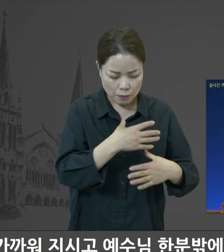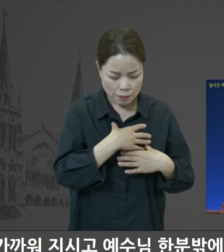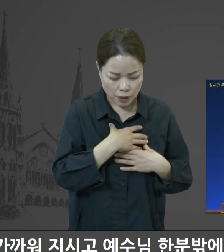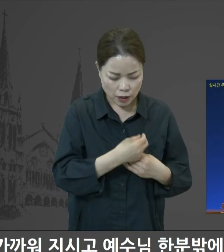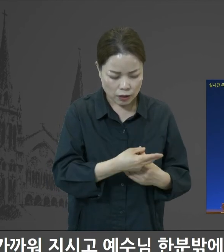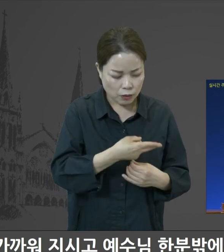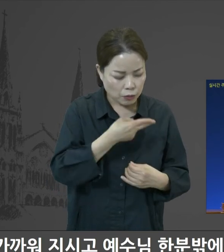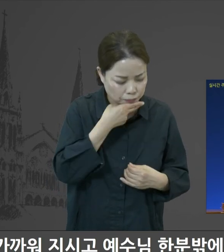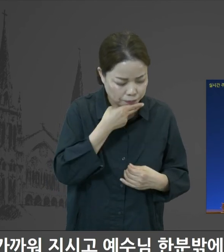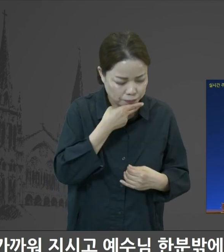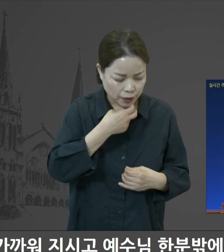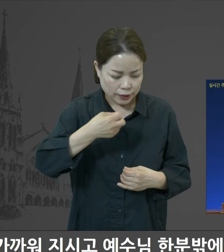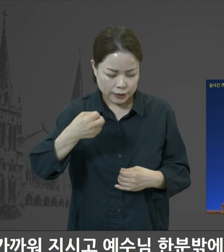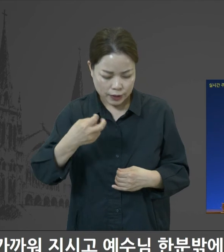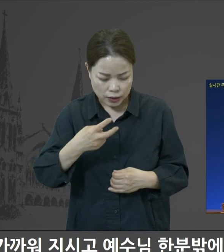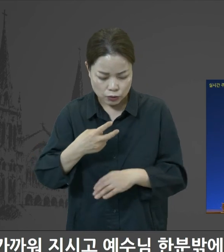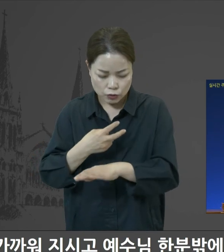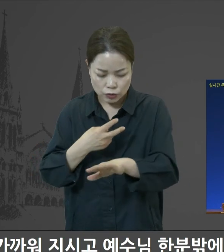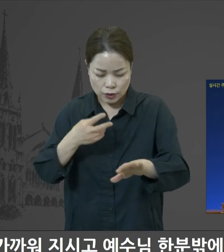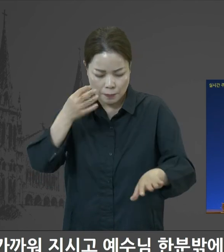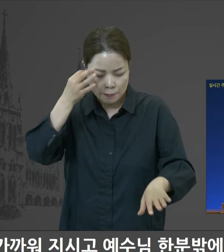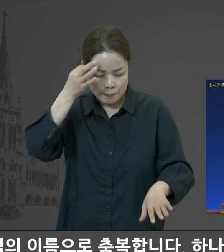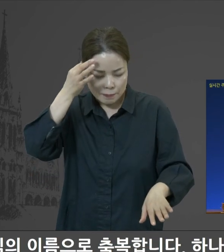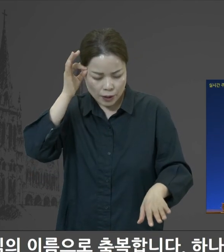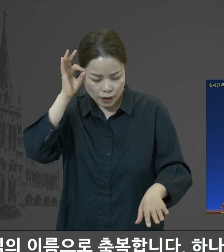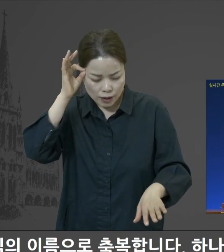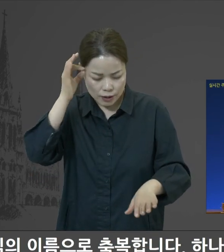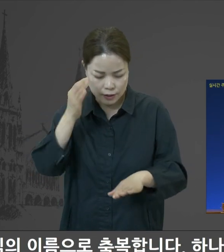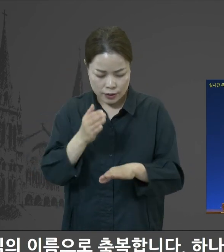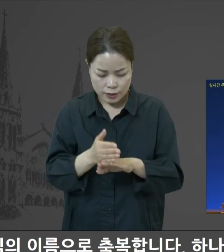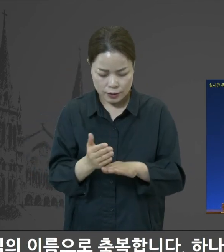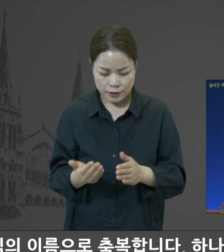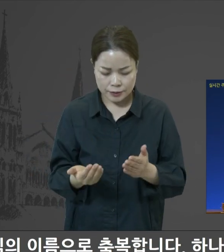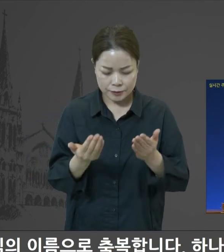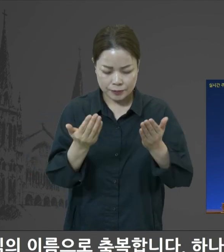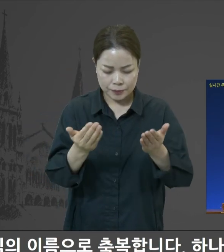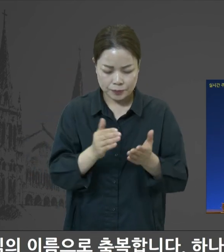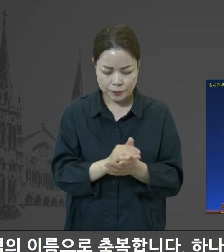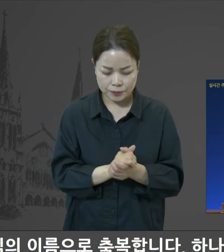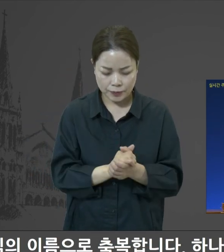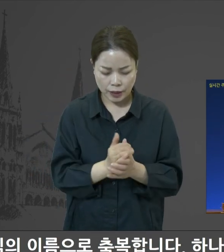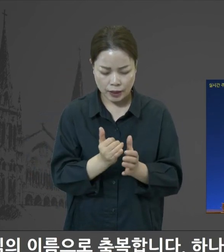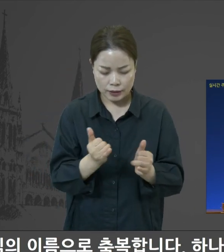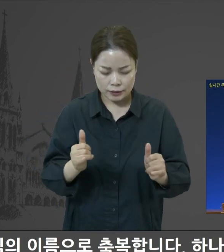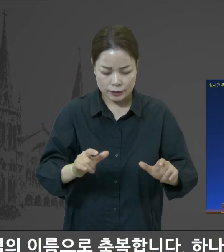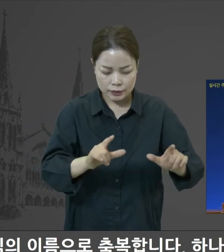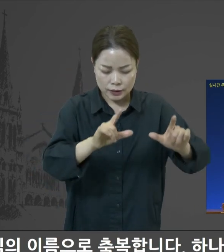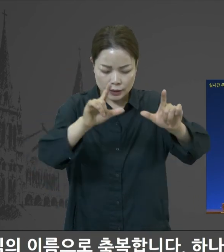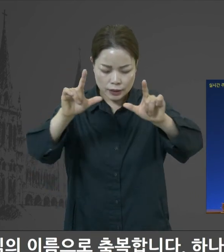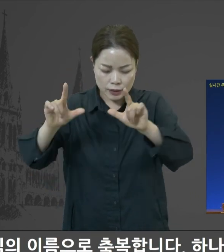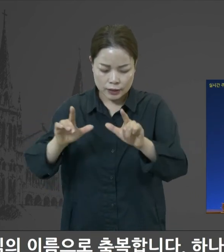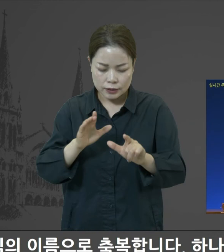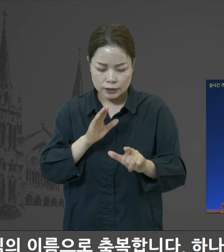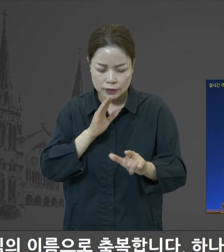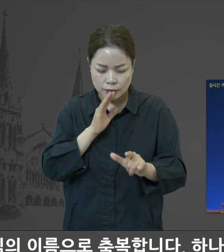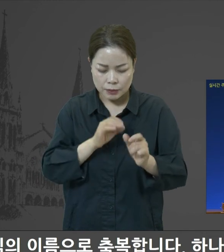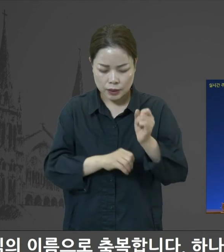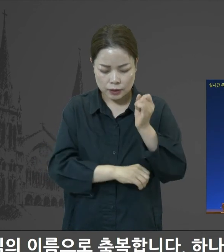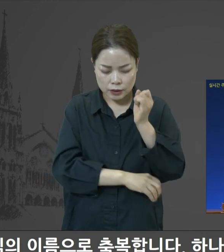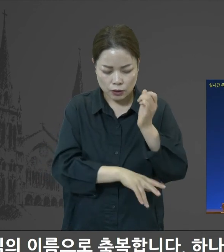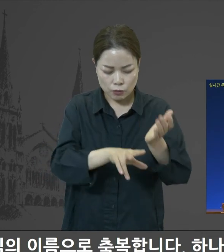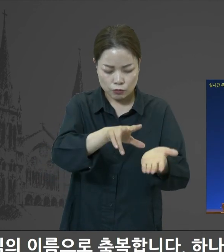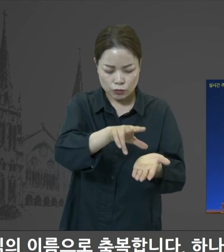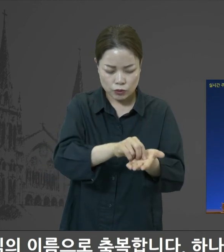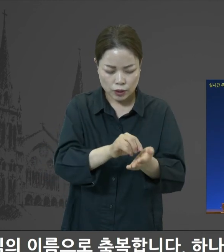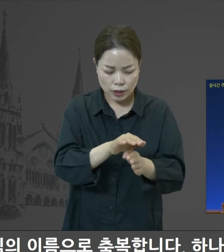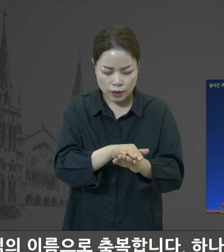없음을 다시금 우리로 하여금 깨닫게 하시니 감사합니다. 인생의 참된 근원적인 문제에